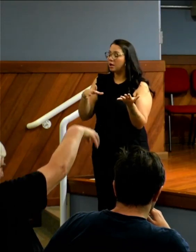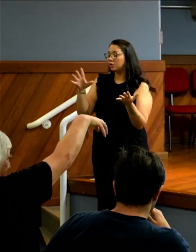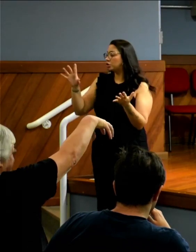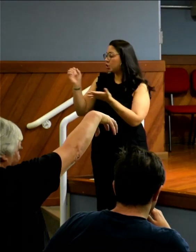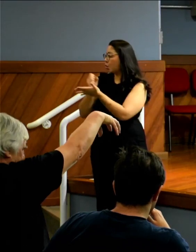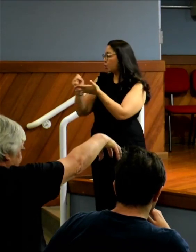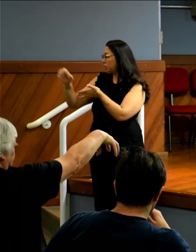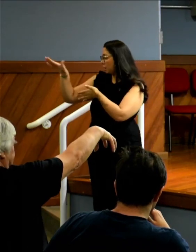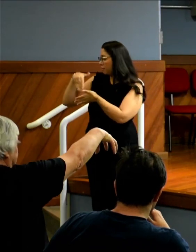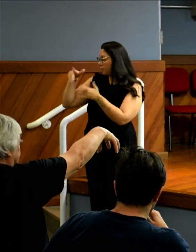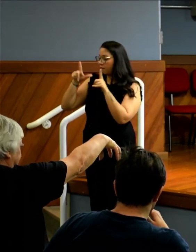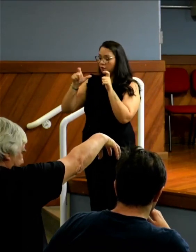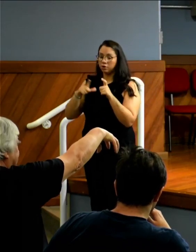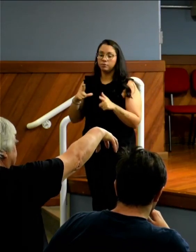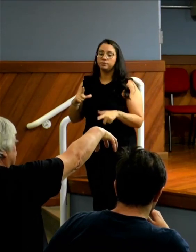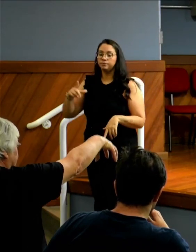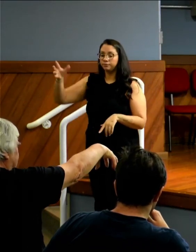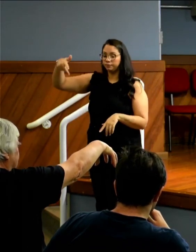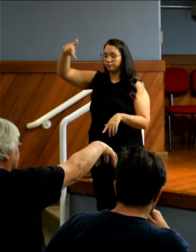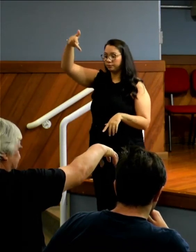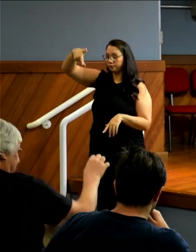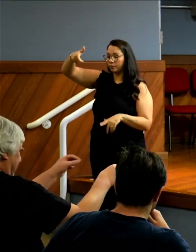Do jeito que tá.